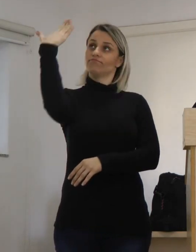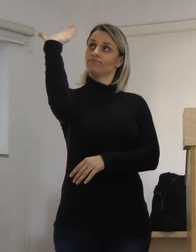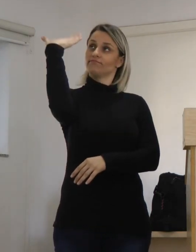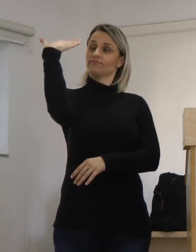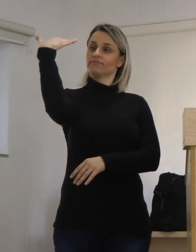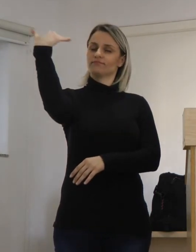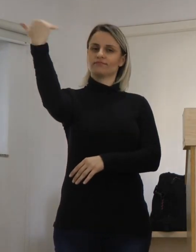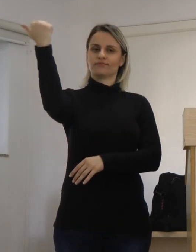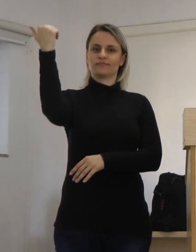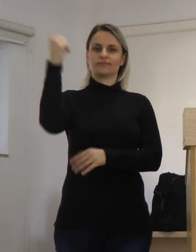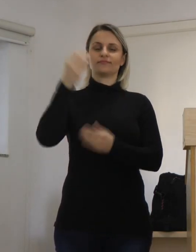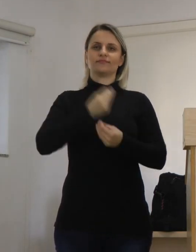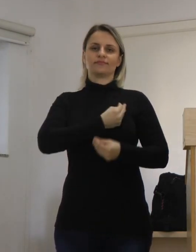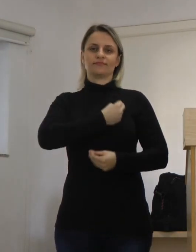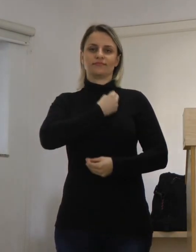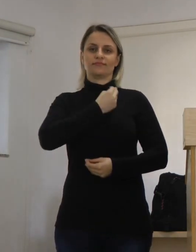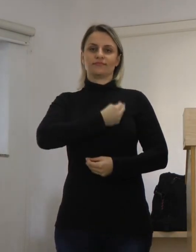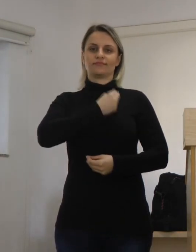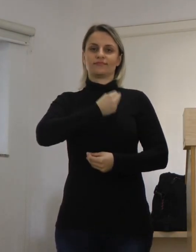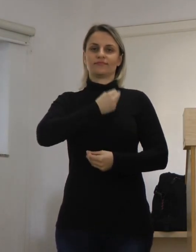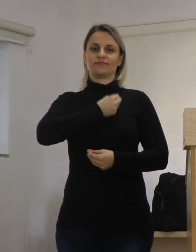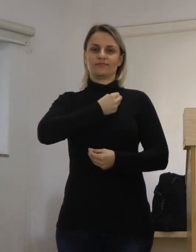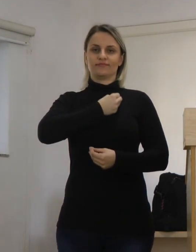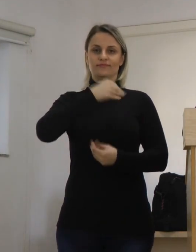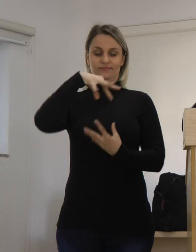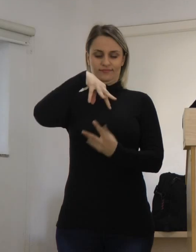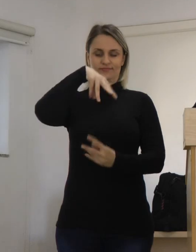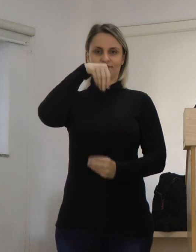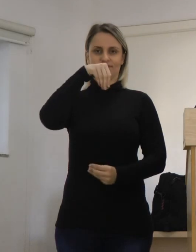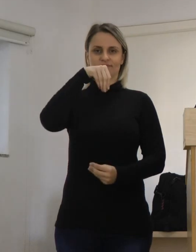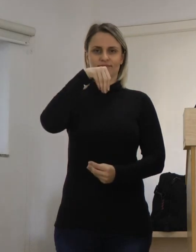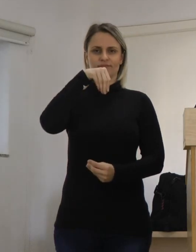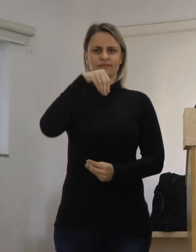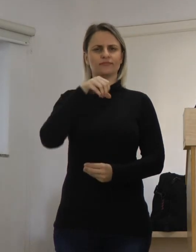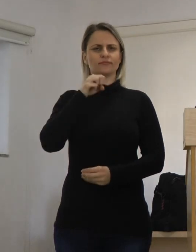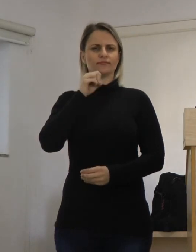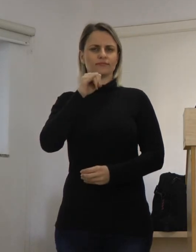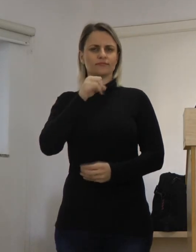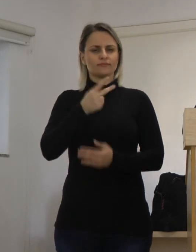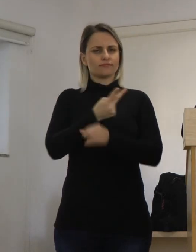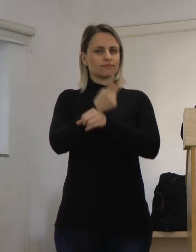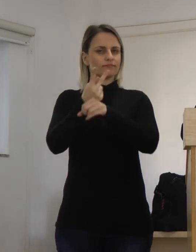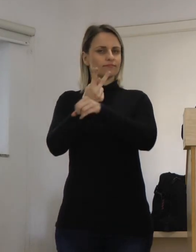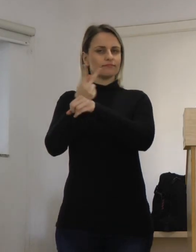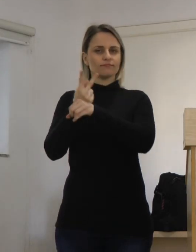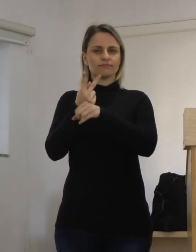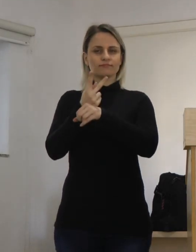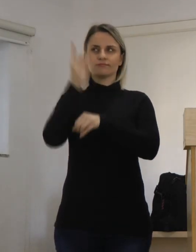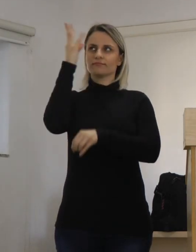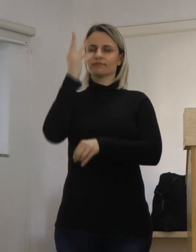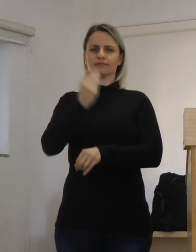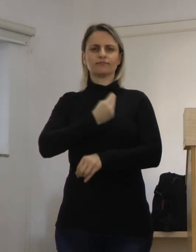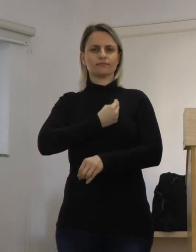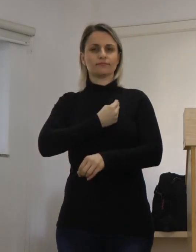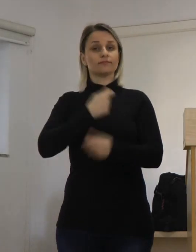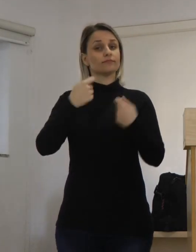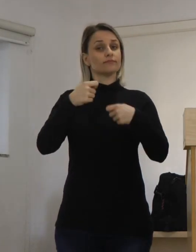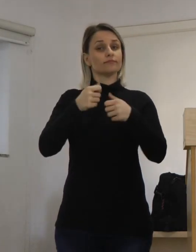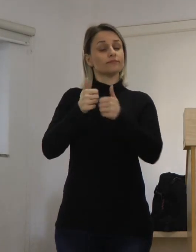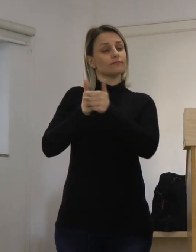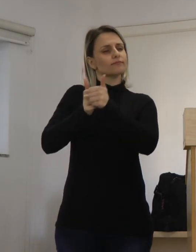vida espiritual. Se buscas o Espiritismo, norteia-te em sua luz.